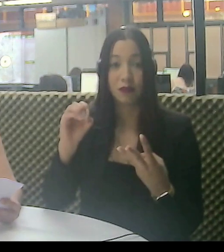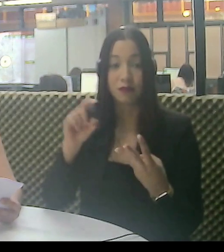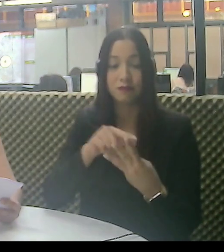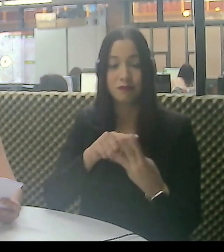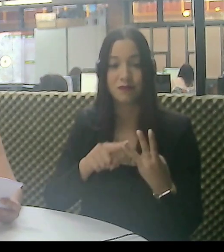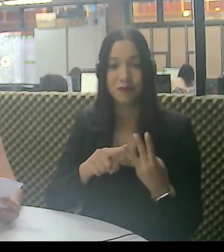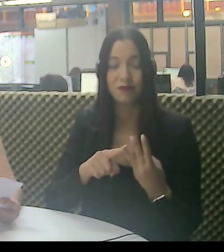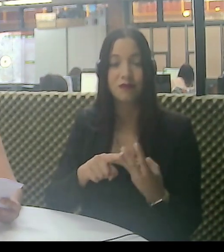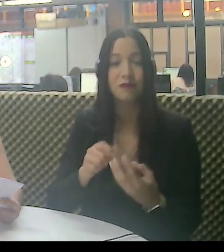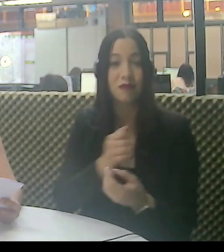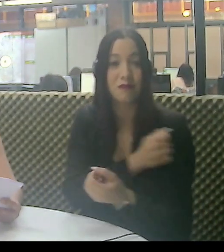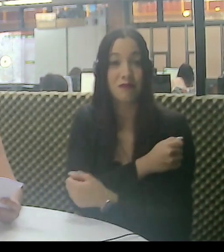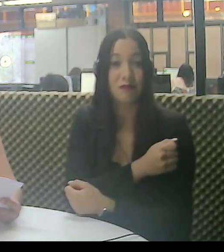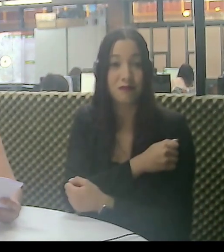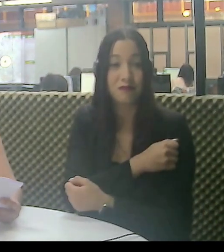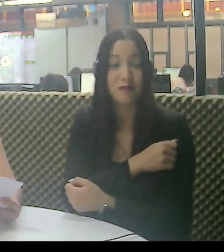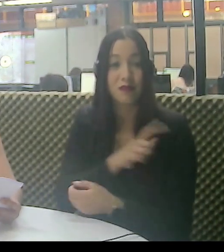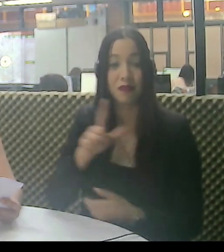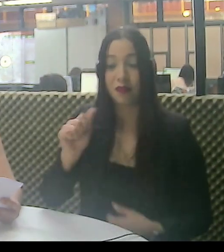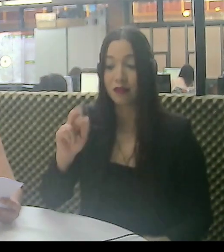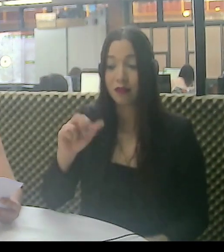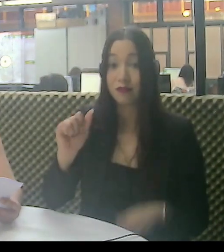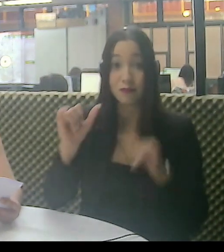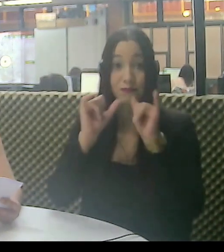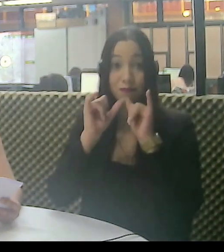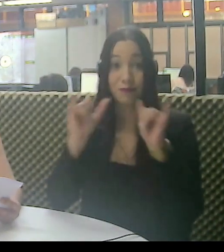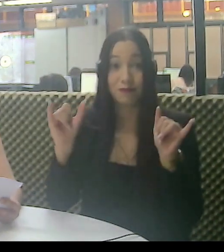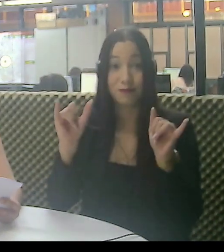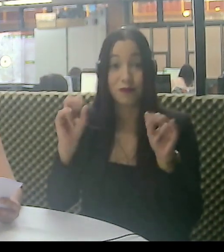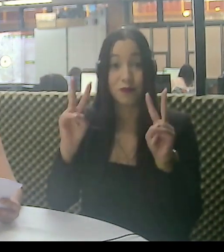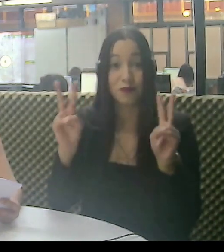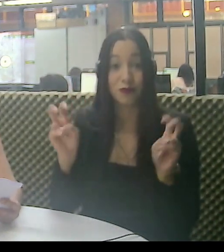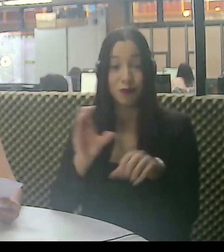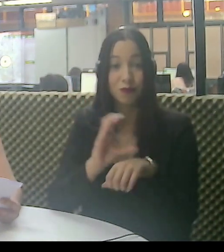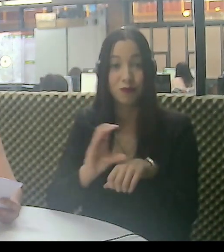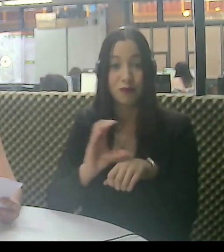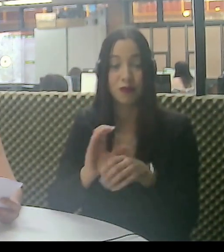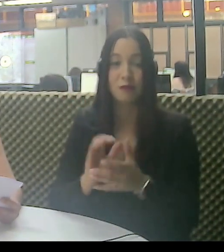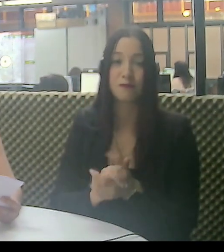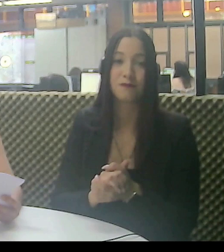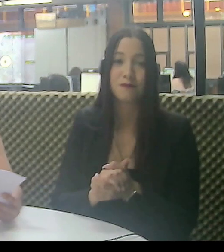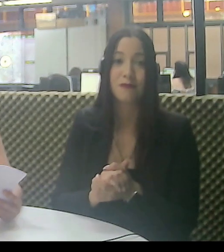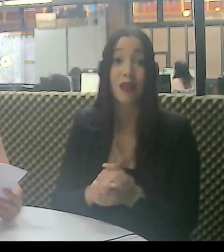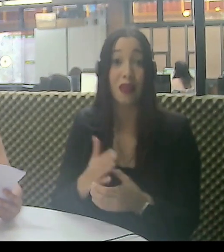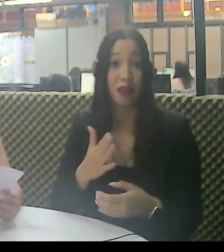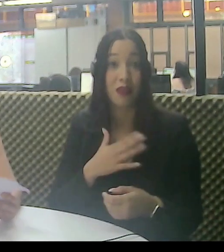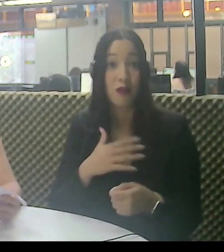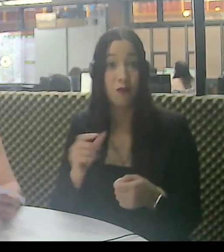Vamos ouvir o que a participante Lara Cunha tem a nos dizer sobre esses cursos